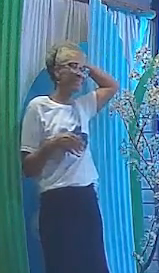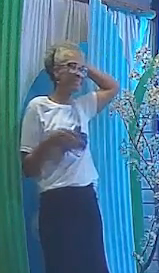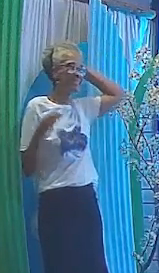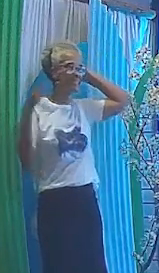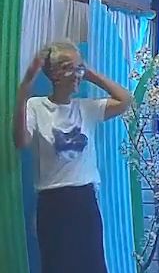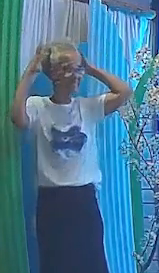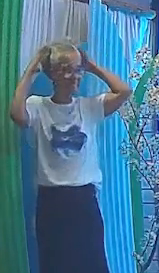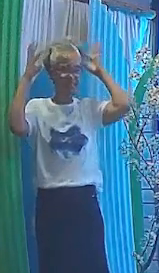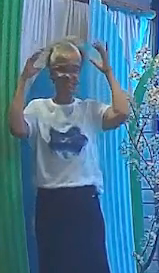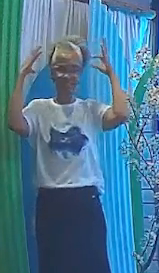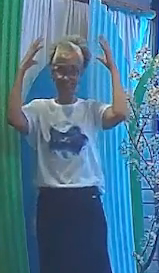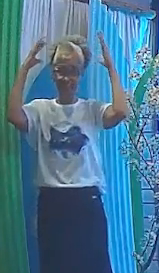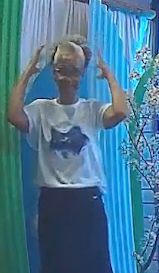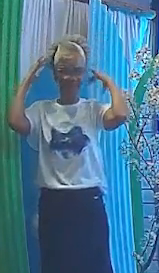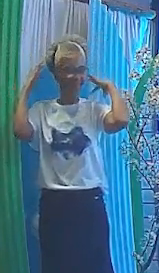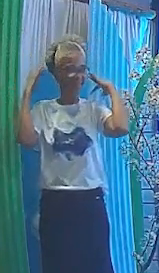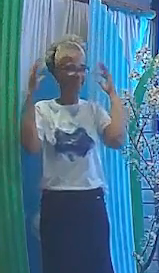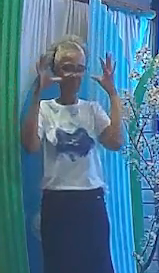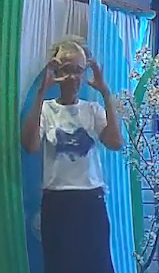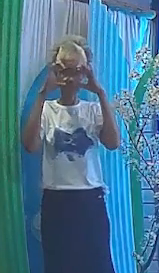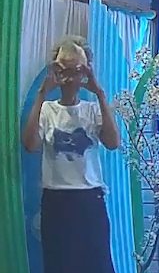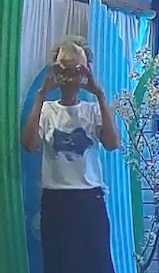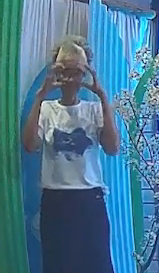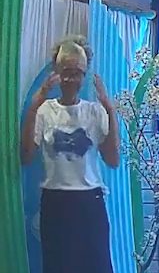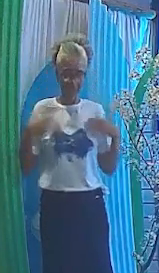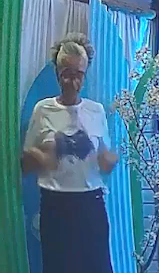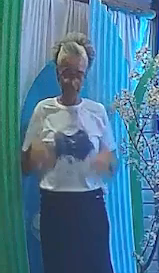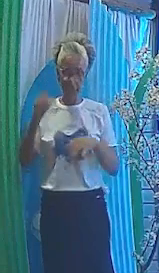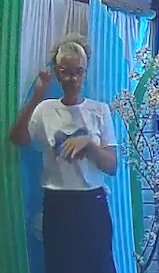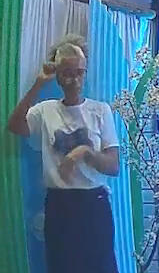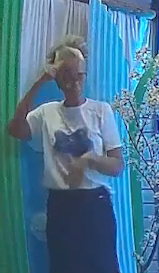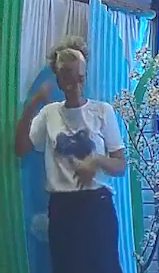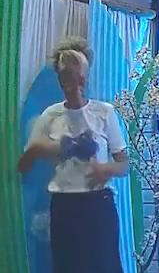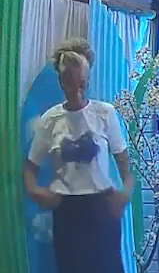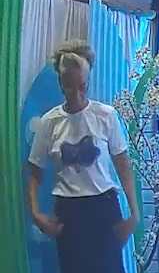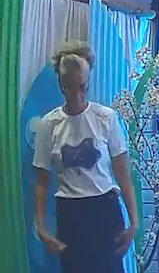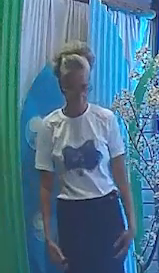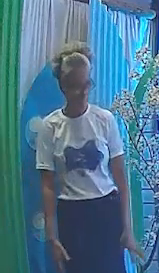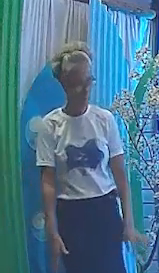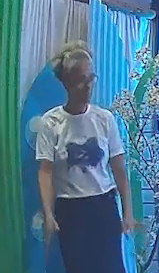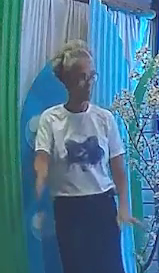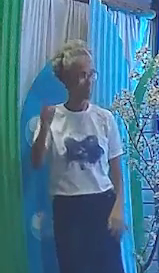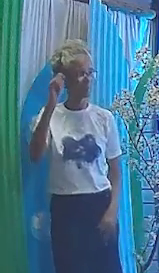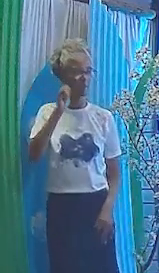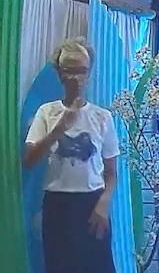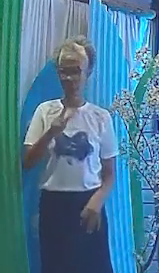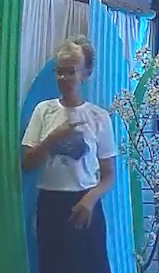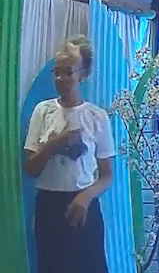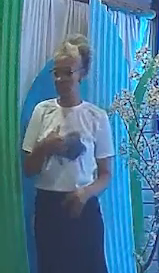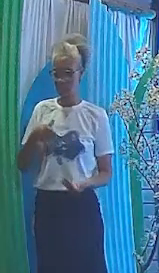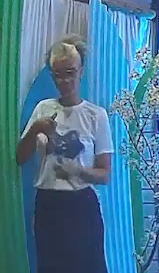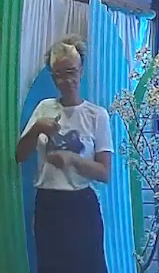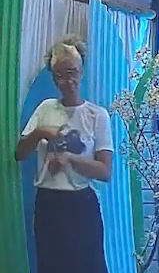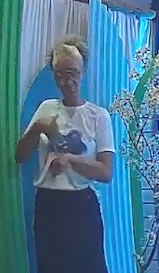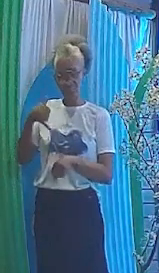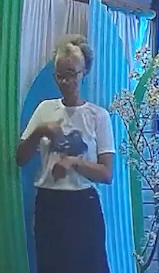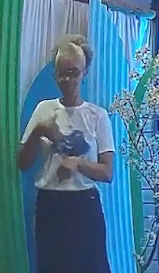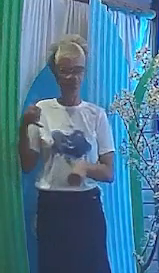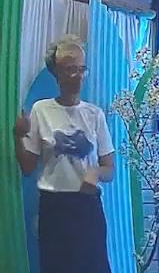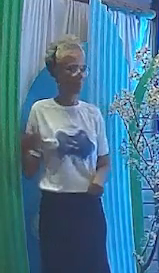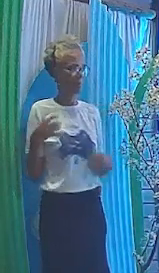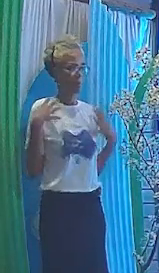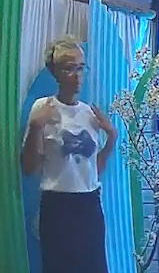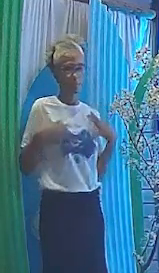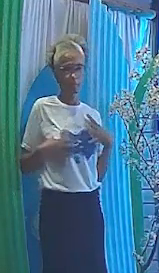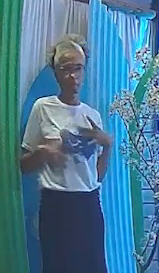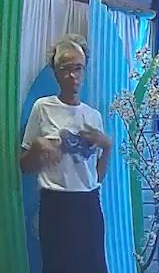Cabelos cacheados, uso óculos, estou com a calça preta, não uso salto, e uma